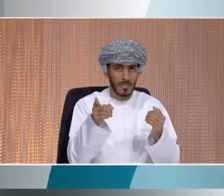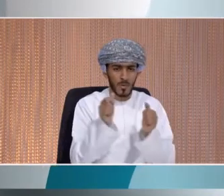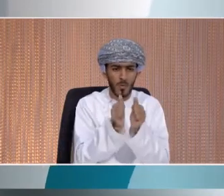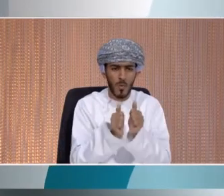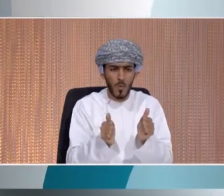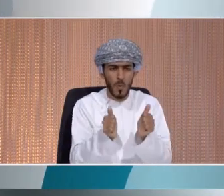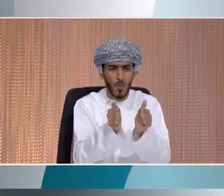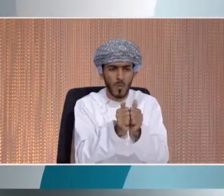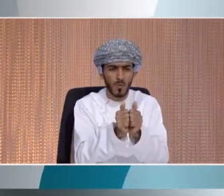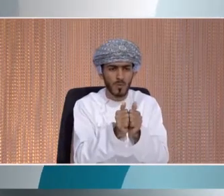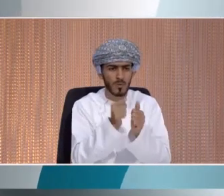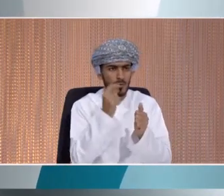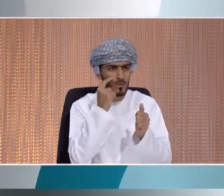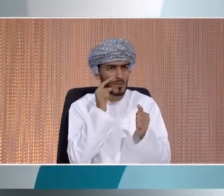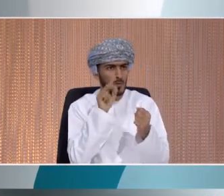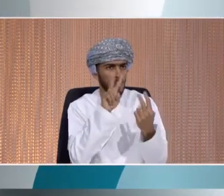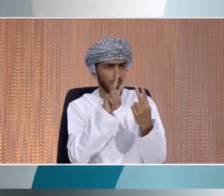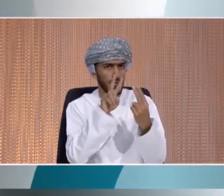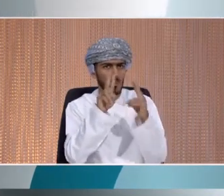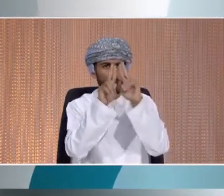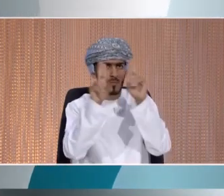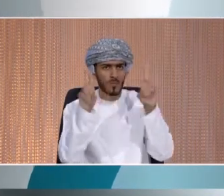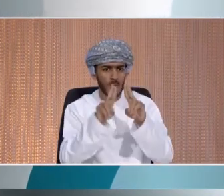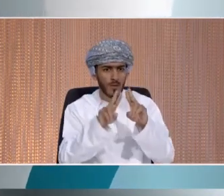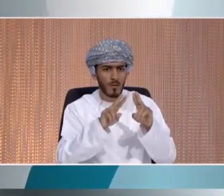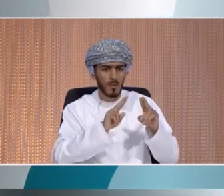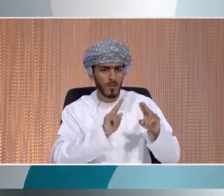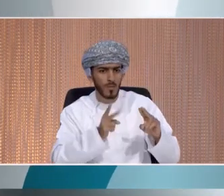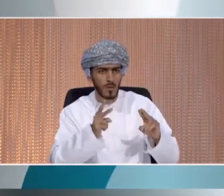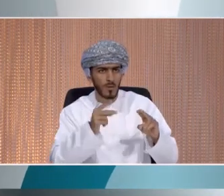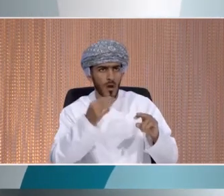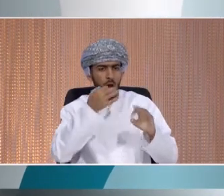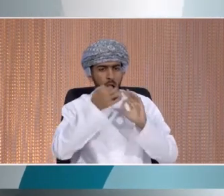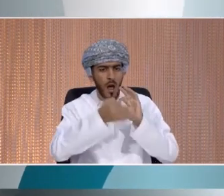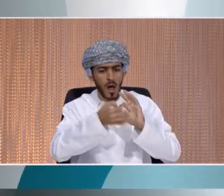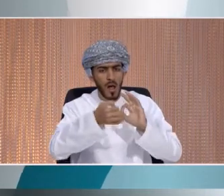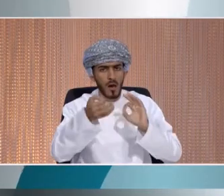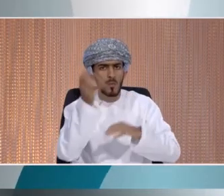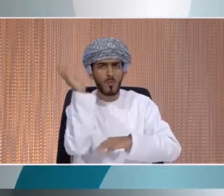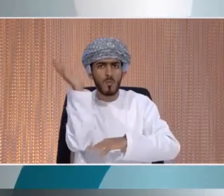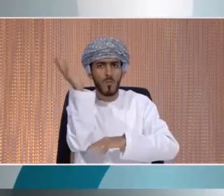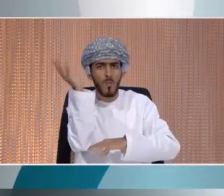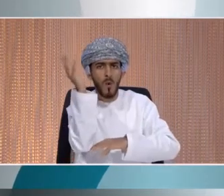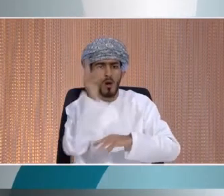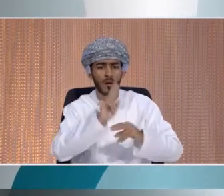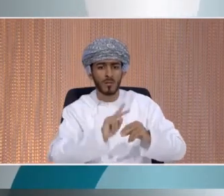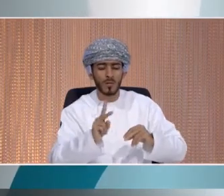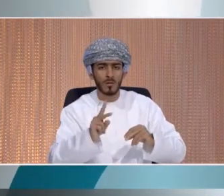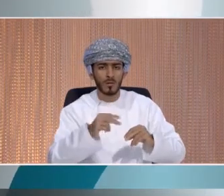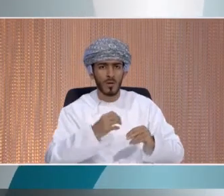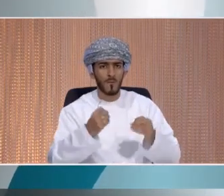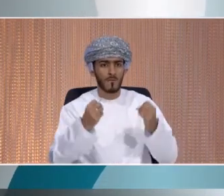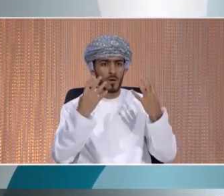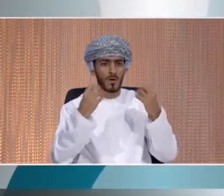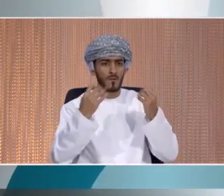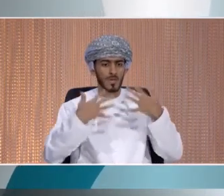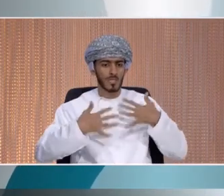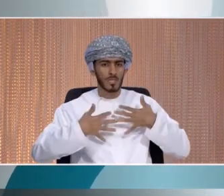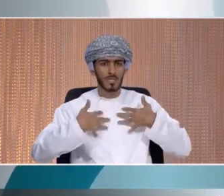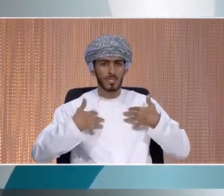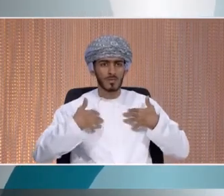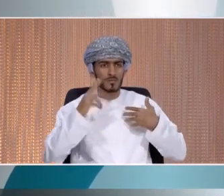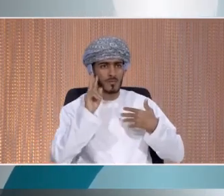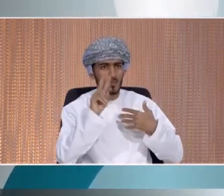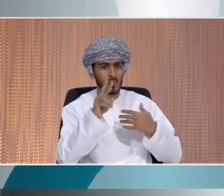الأهالي يكون ردة فعلهم حول فترة بلوغهم وفترة المراهقة يتخوفوا ويتم إزالة أرحام الفتيات من ذوي